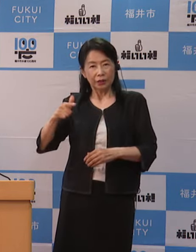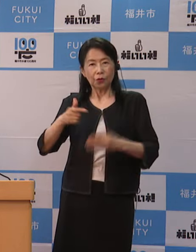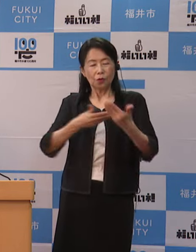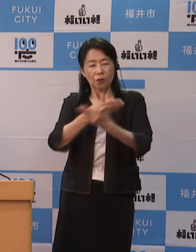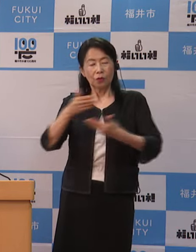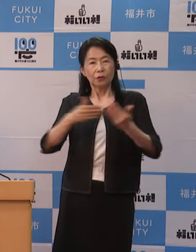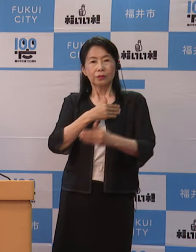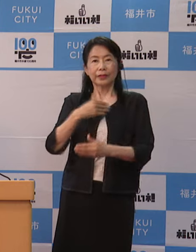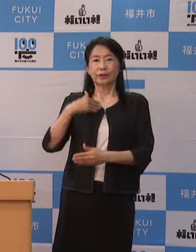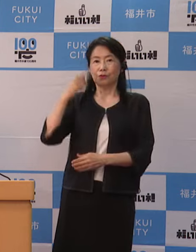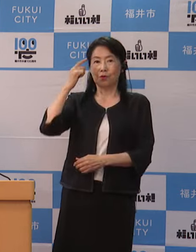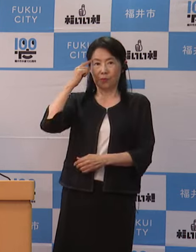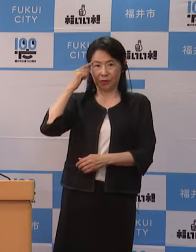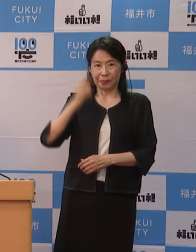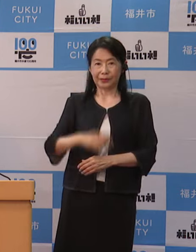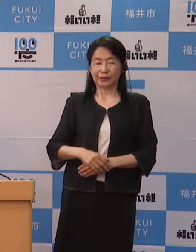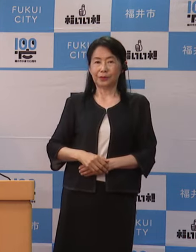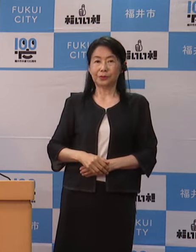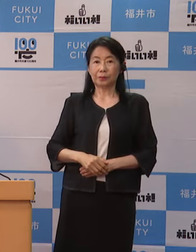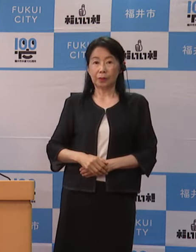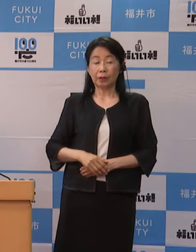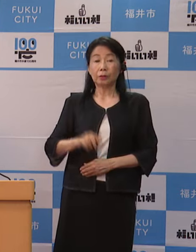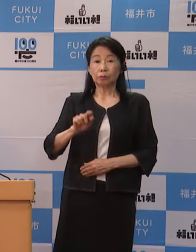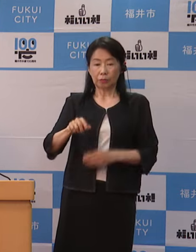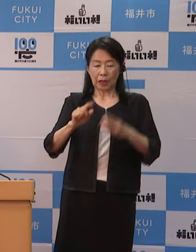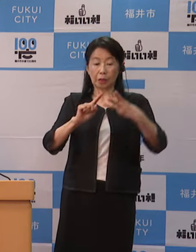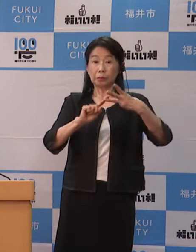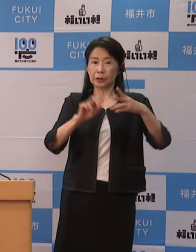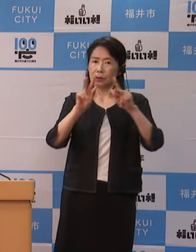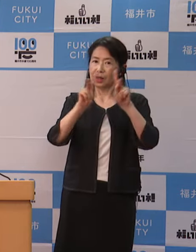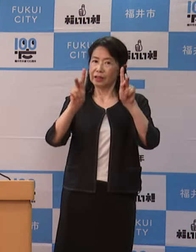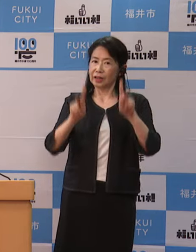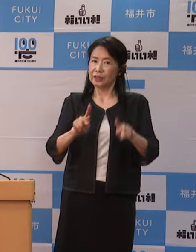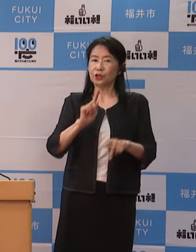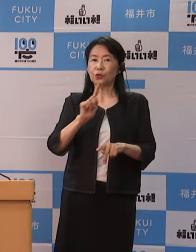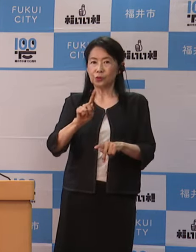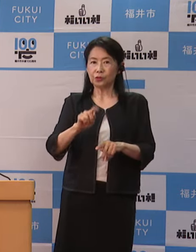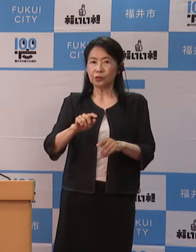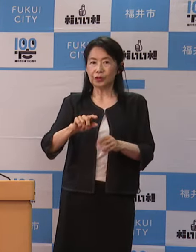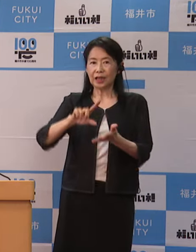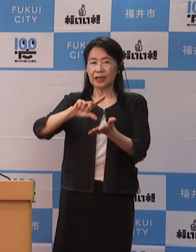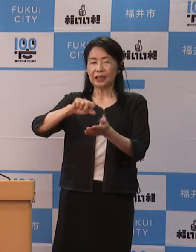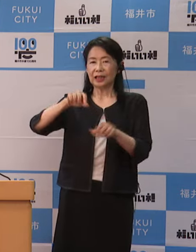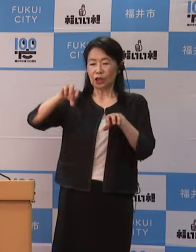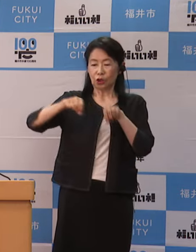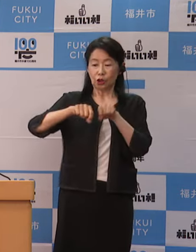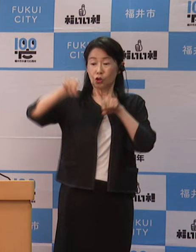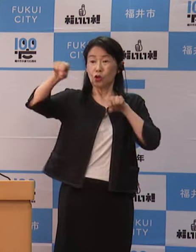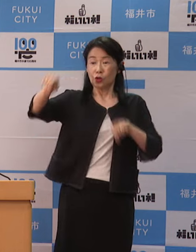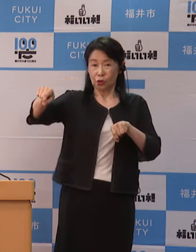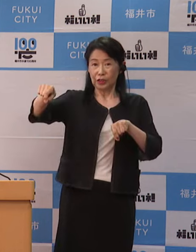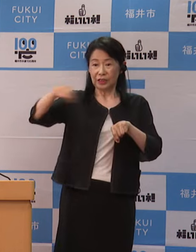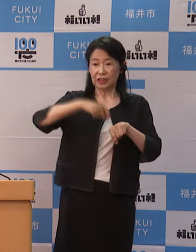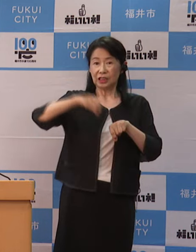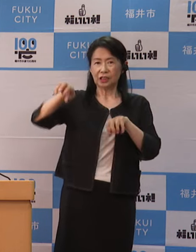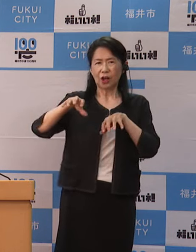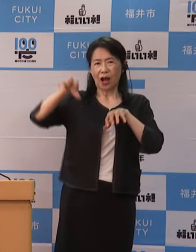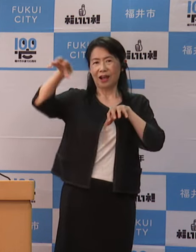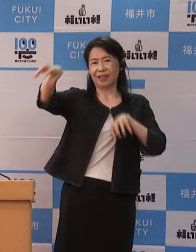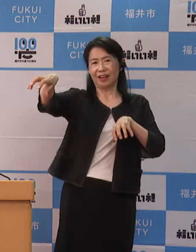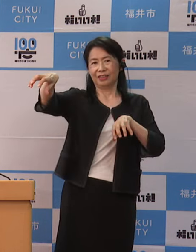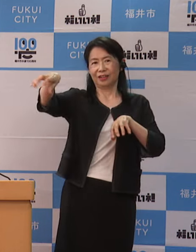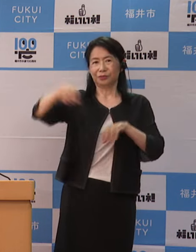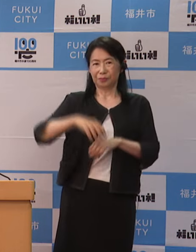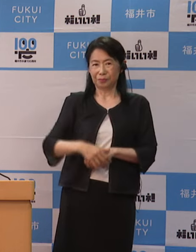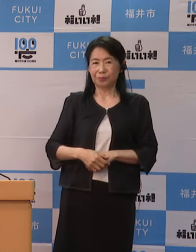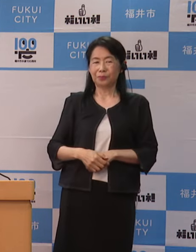ふうに思っています。ただ課題というんじゃなくて、地理的な距離が非常に離れており